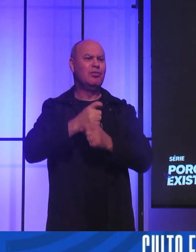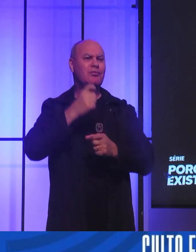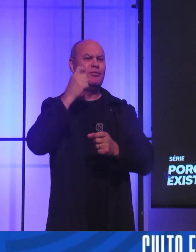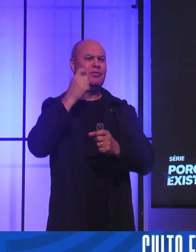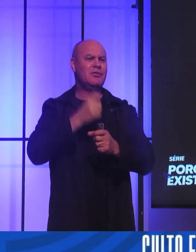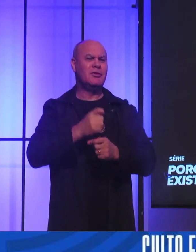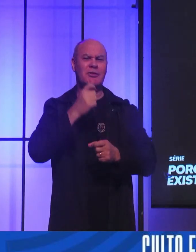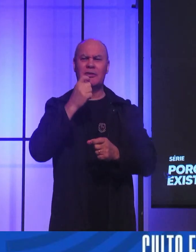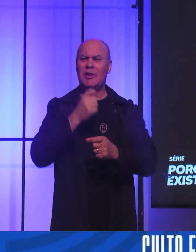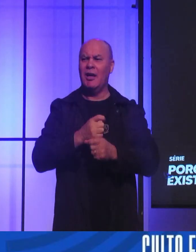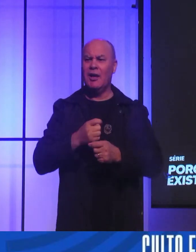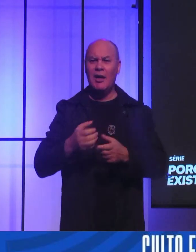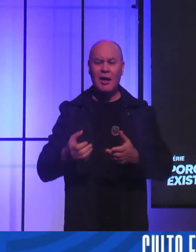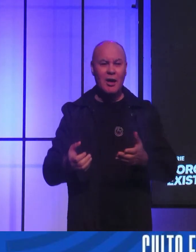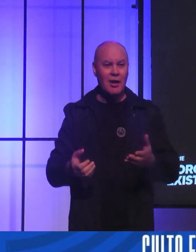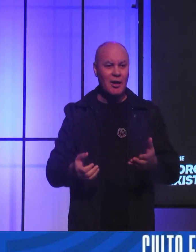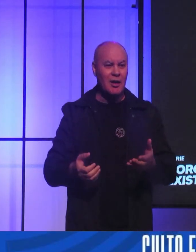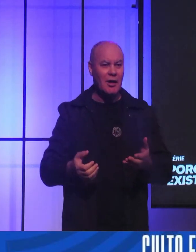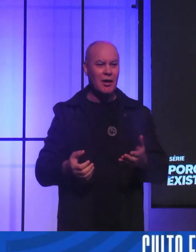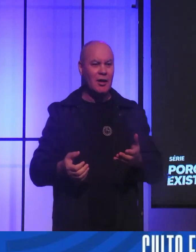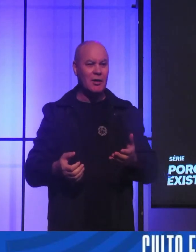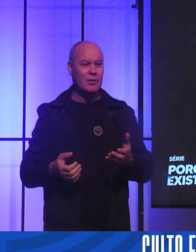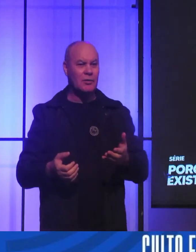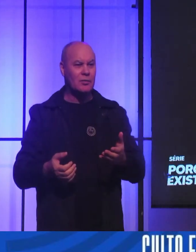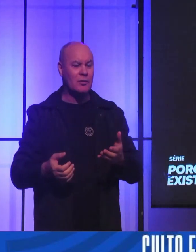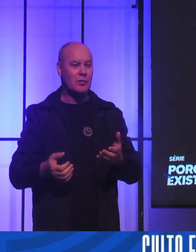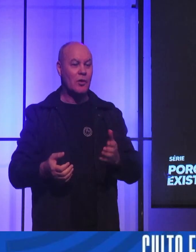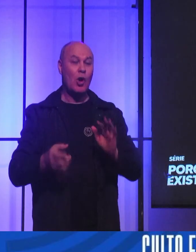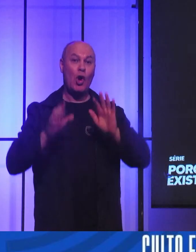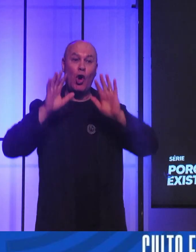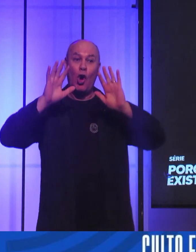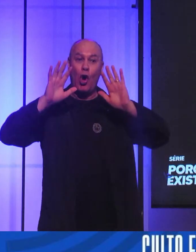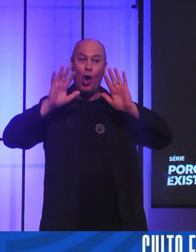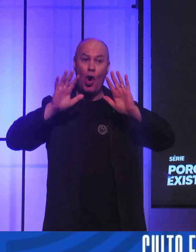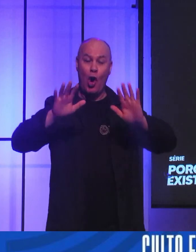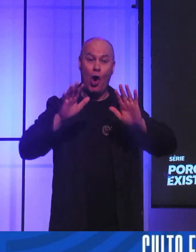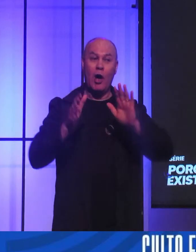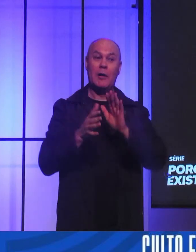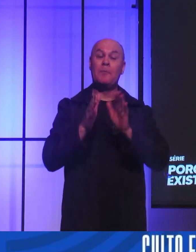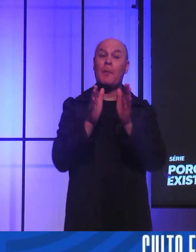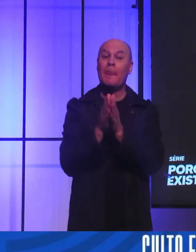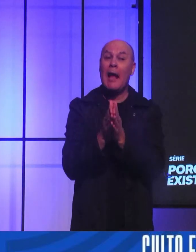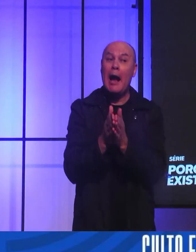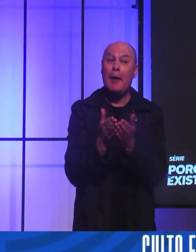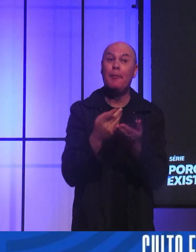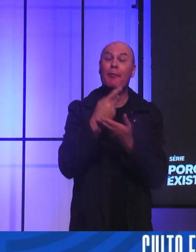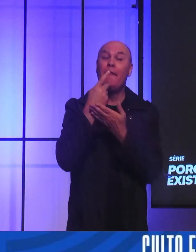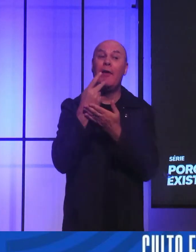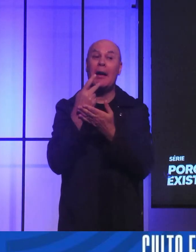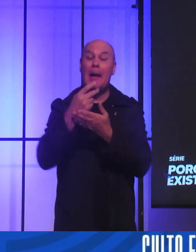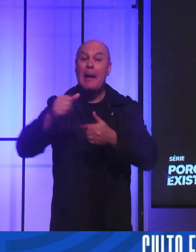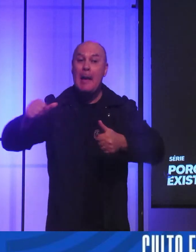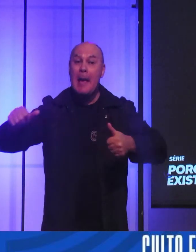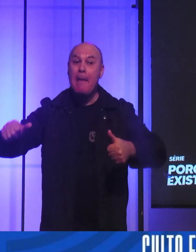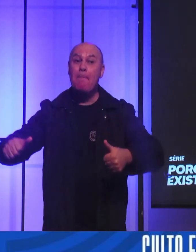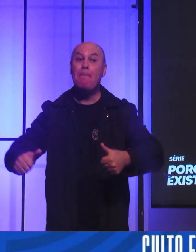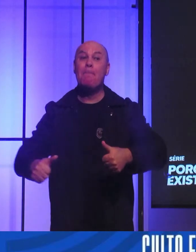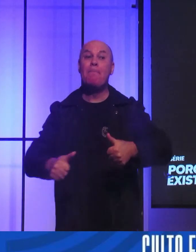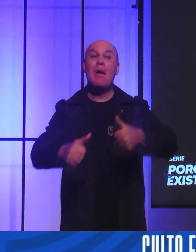verdade, que a Bíblia diz assim, melhor é um dia nos teus atos do que 1000 em outro